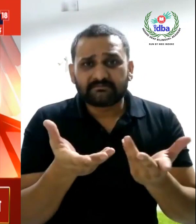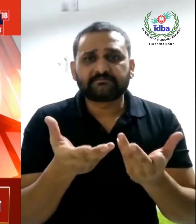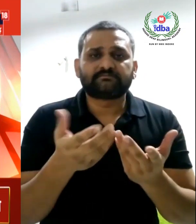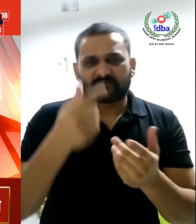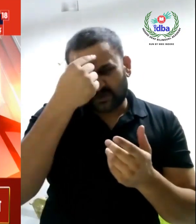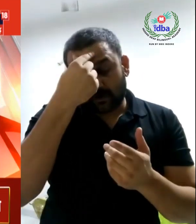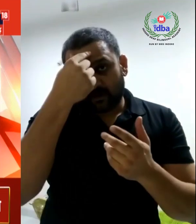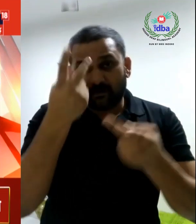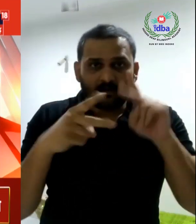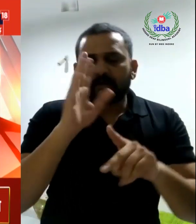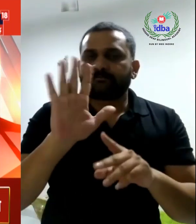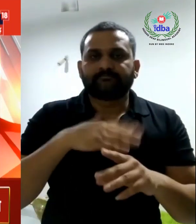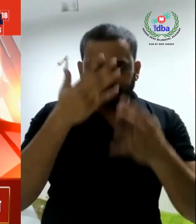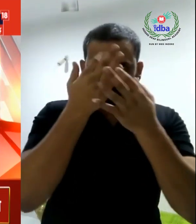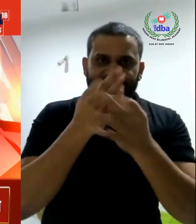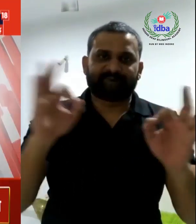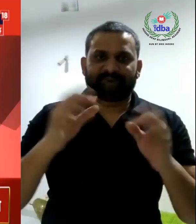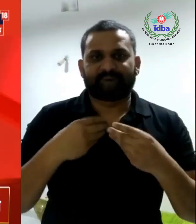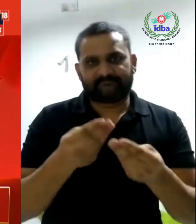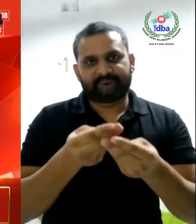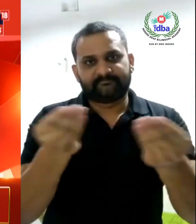और परेशान होइए, इससे मुक्त कर दिया गया है।